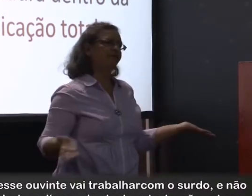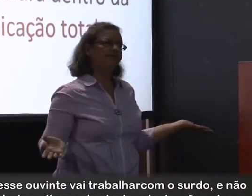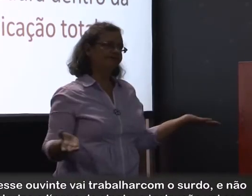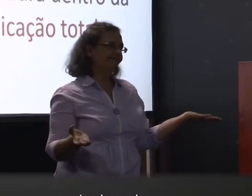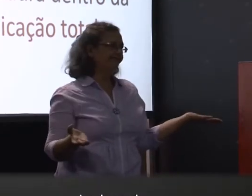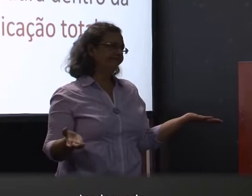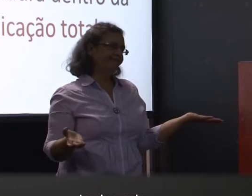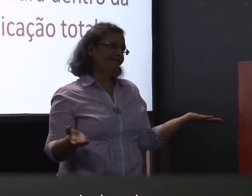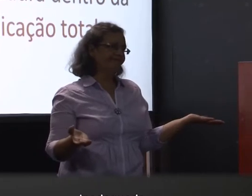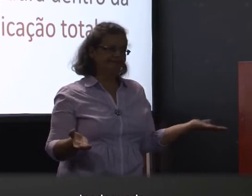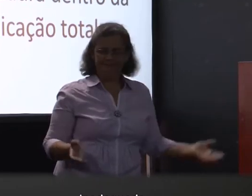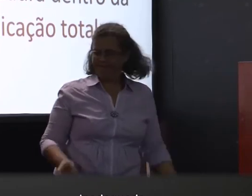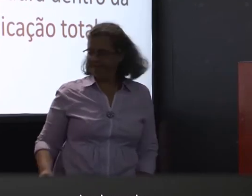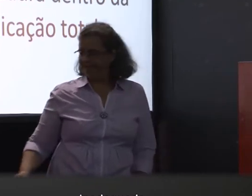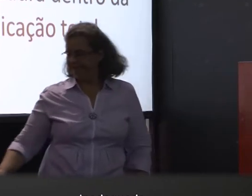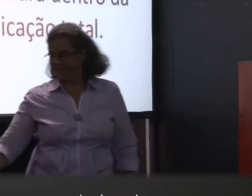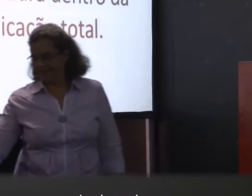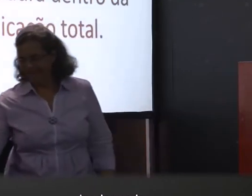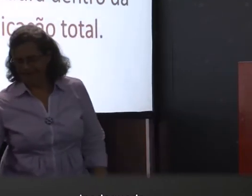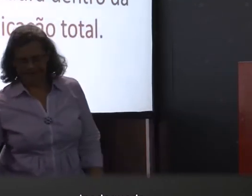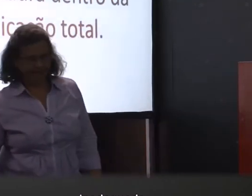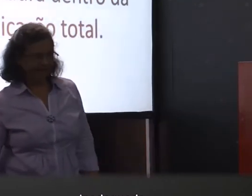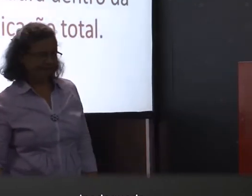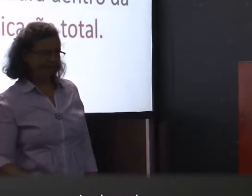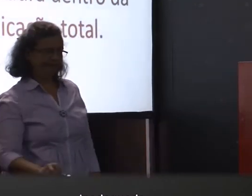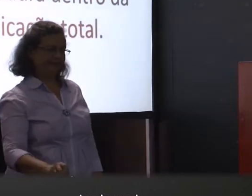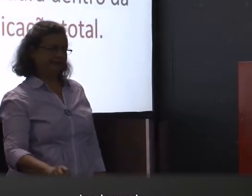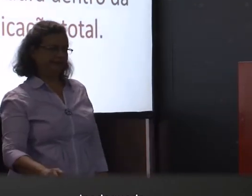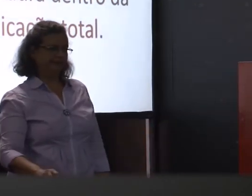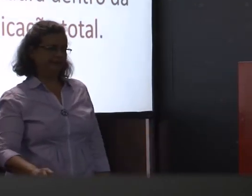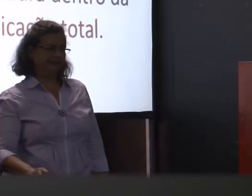ser... não vai ser adequada.